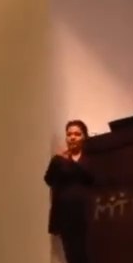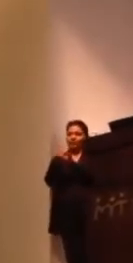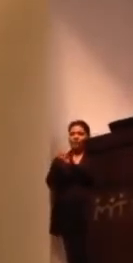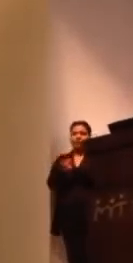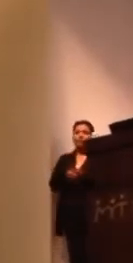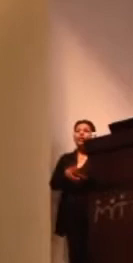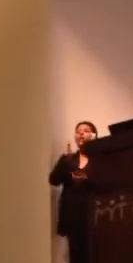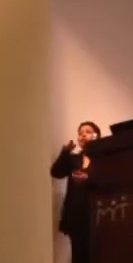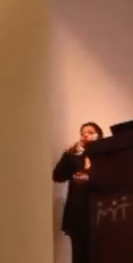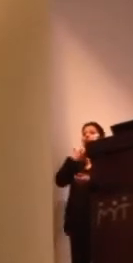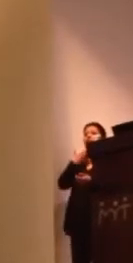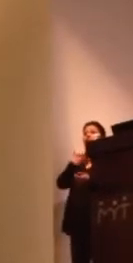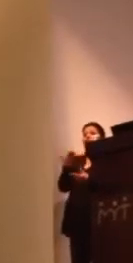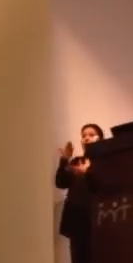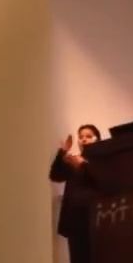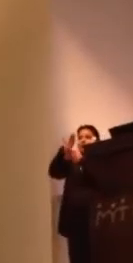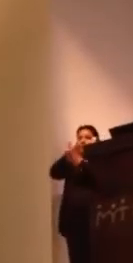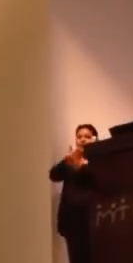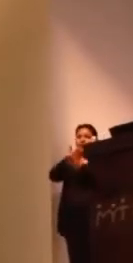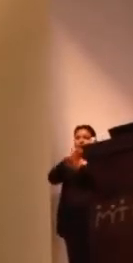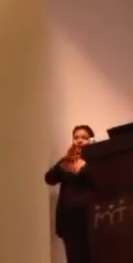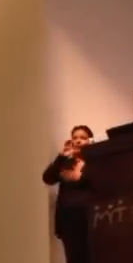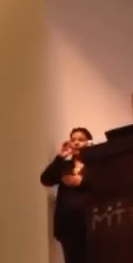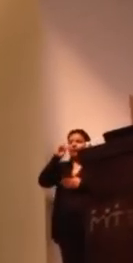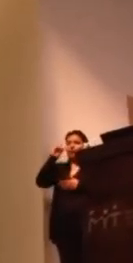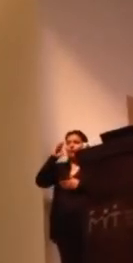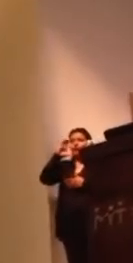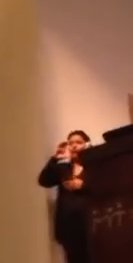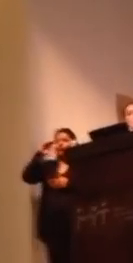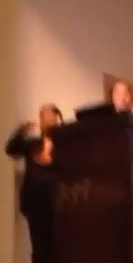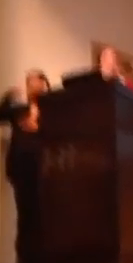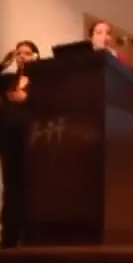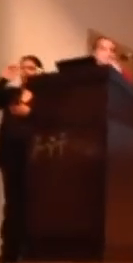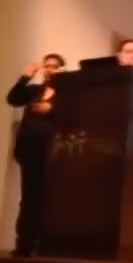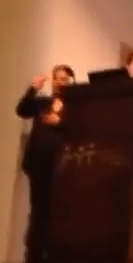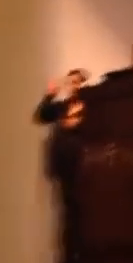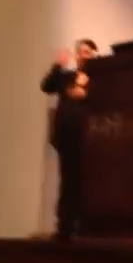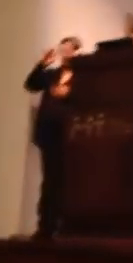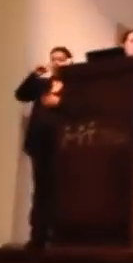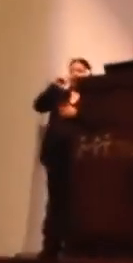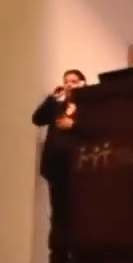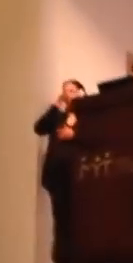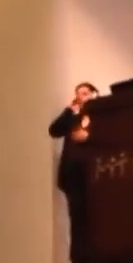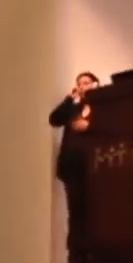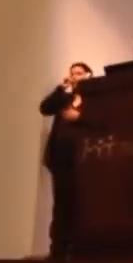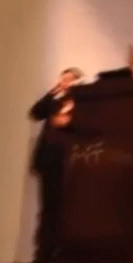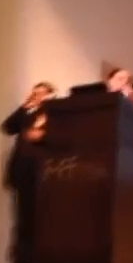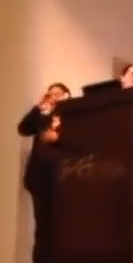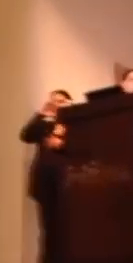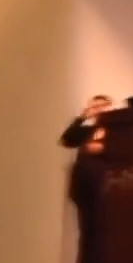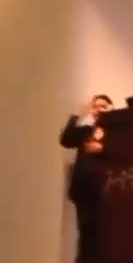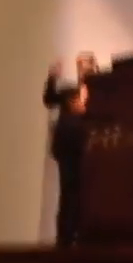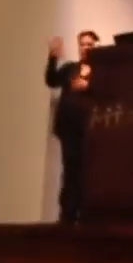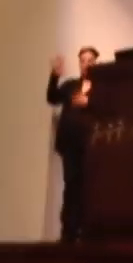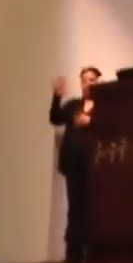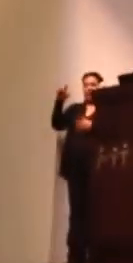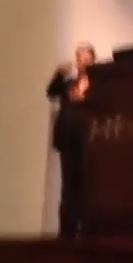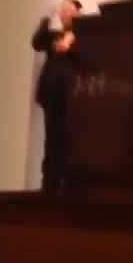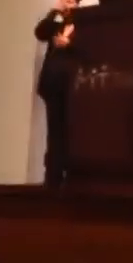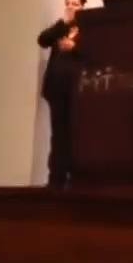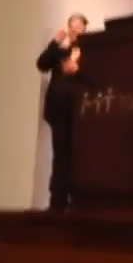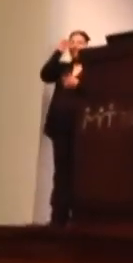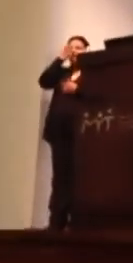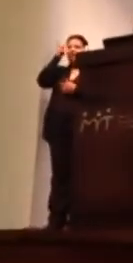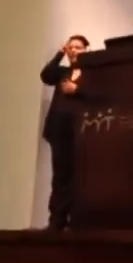Si te quieres meter, insisto, al DSM-4, pues ahí está, el 10 también está, pero pues son como